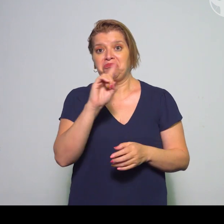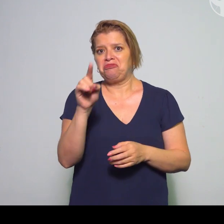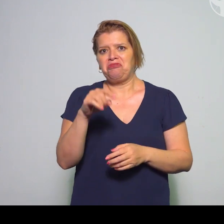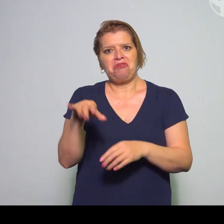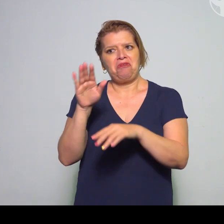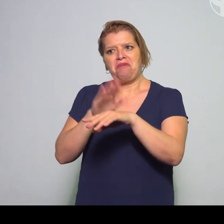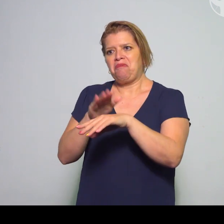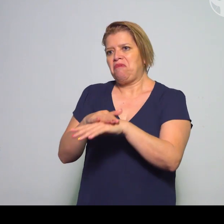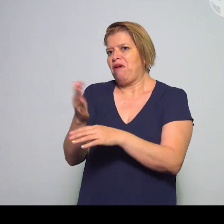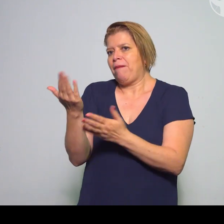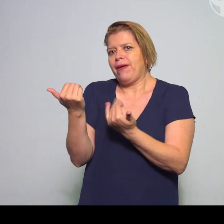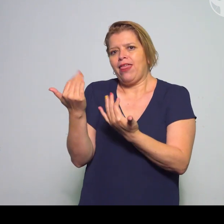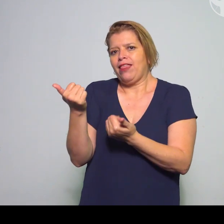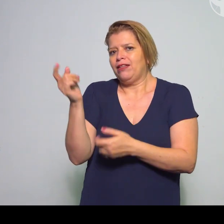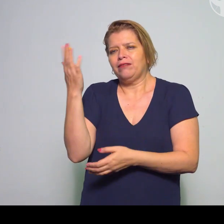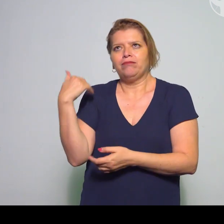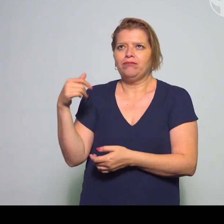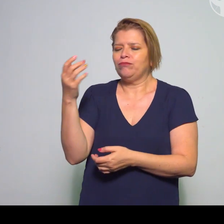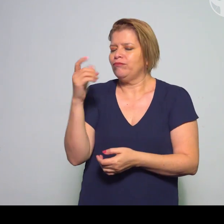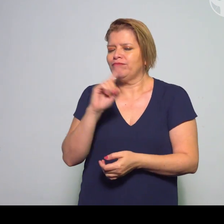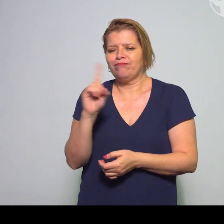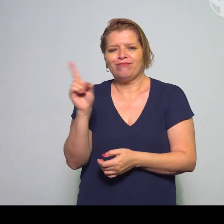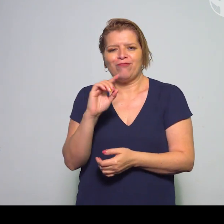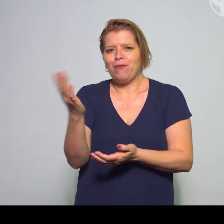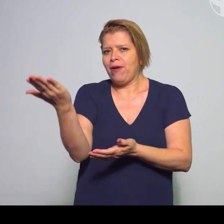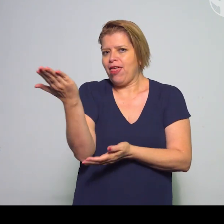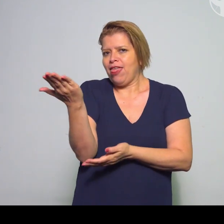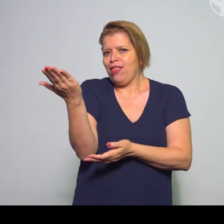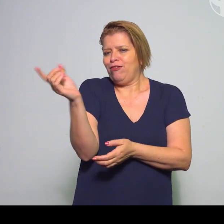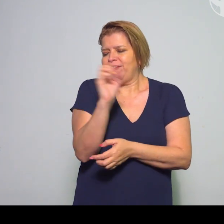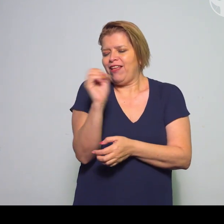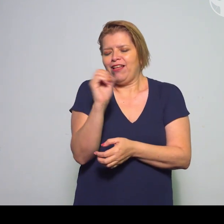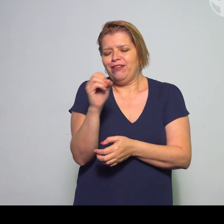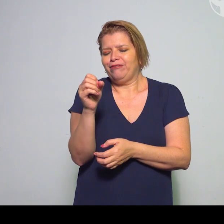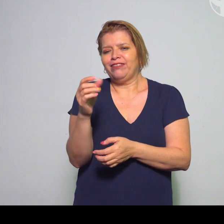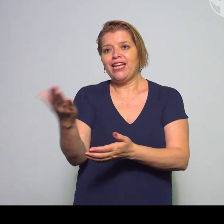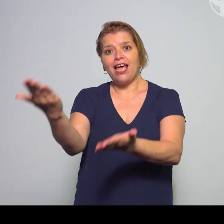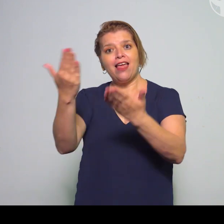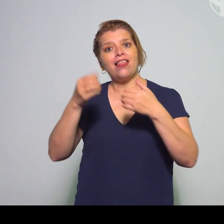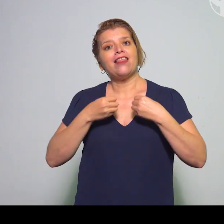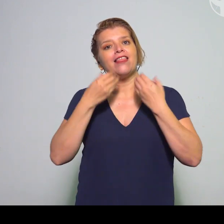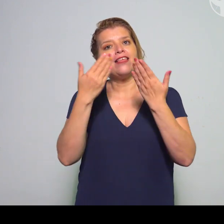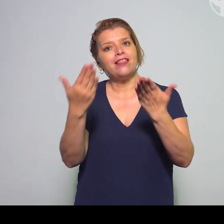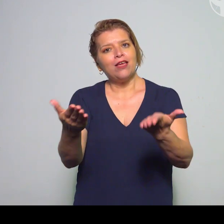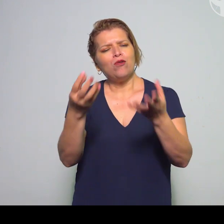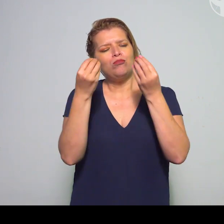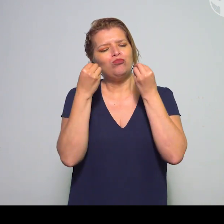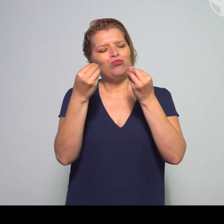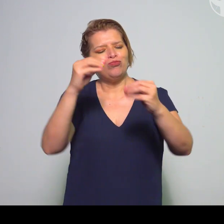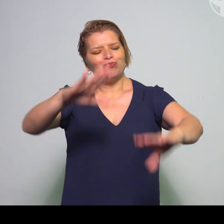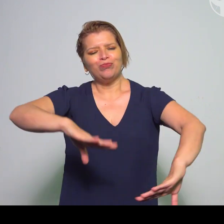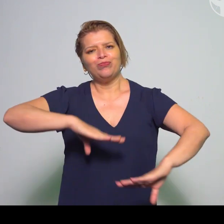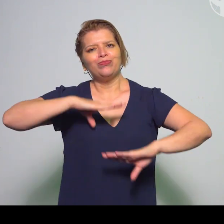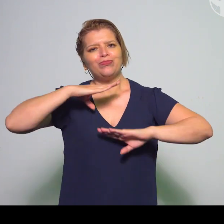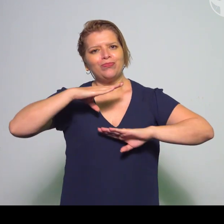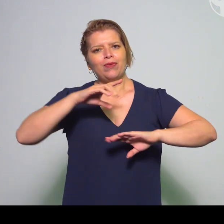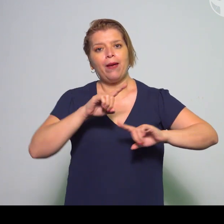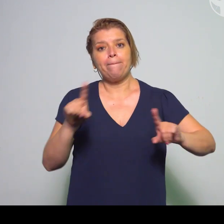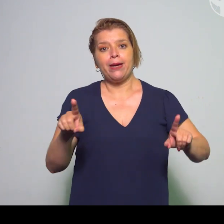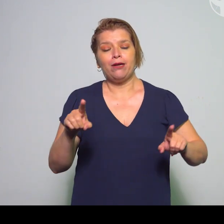porque sin haber pedido, dice él en unos versículos antes, sin haber pedido, ellos han sido generosos y él